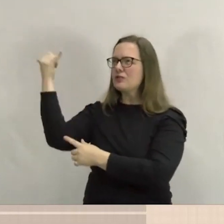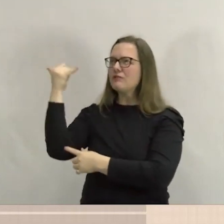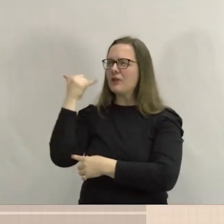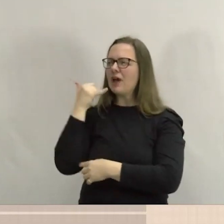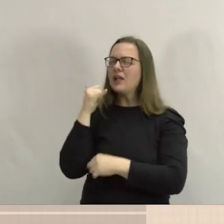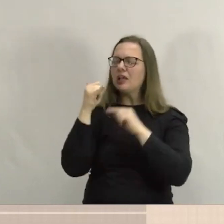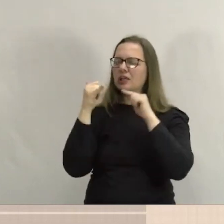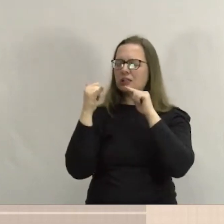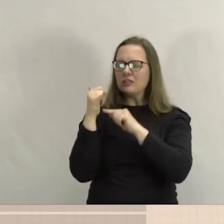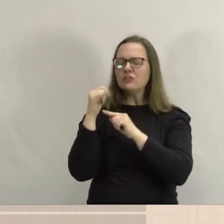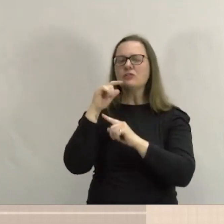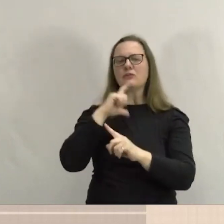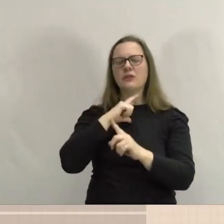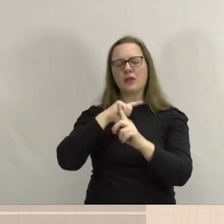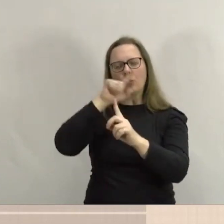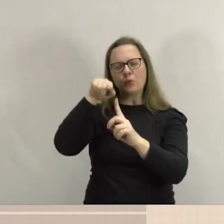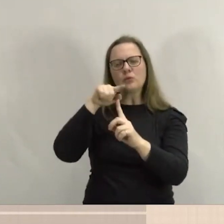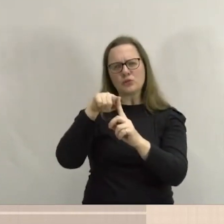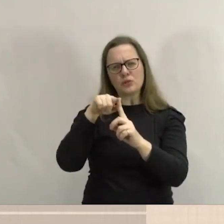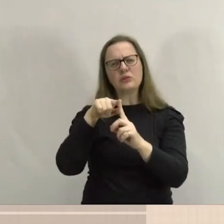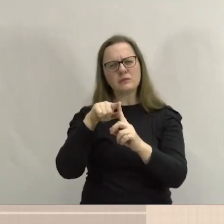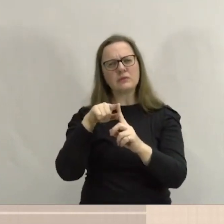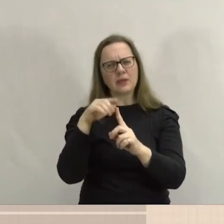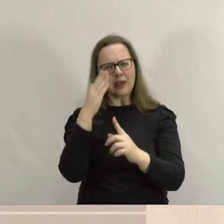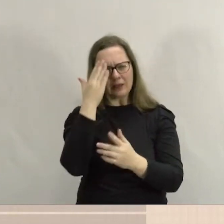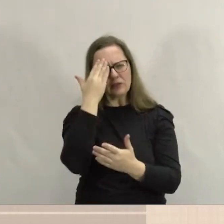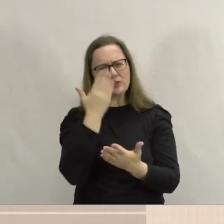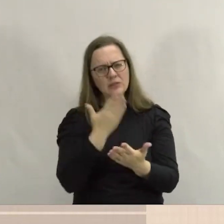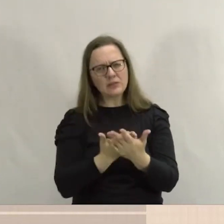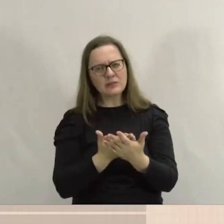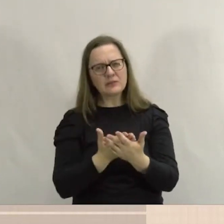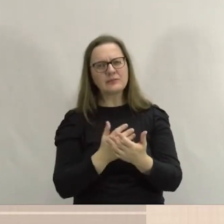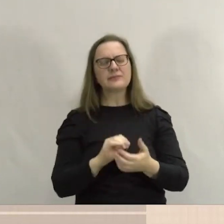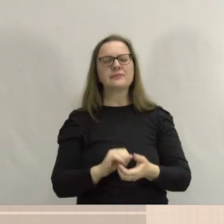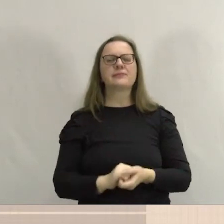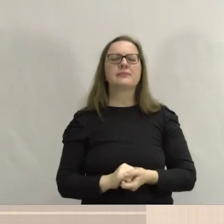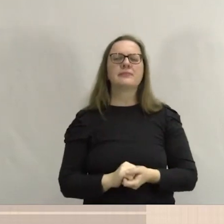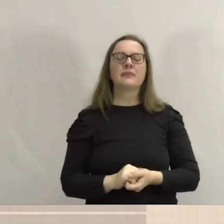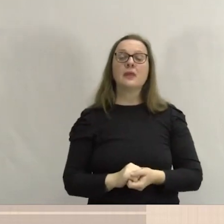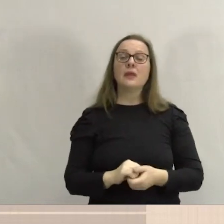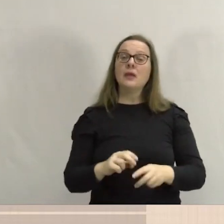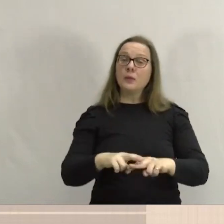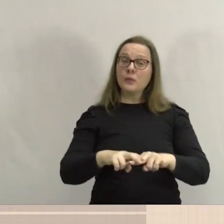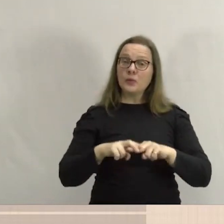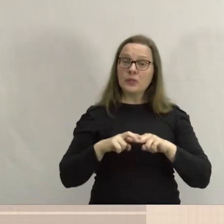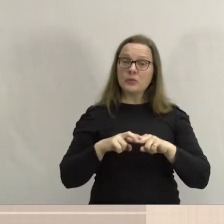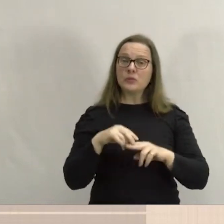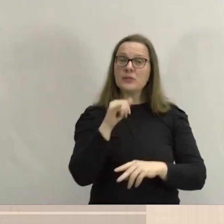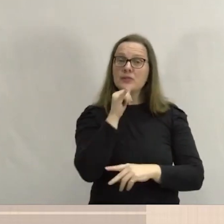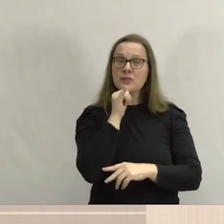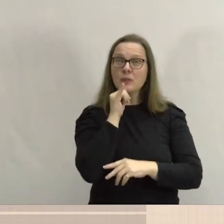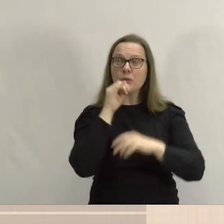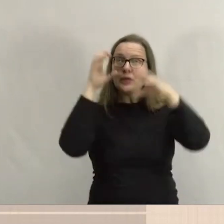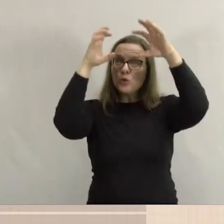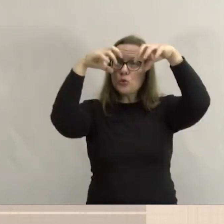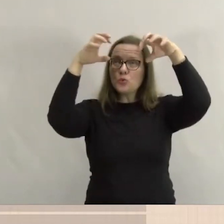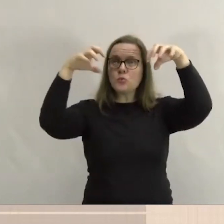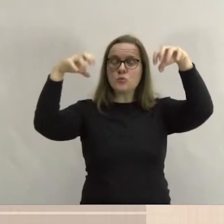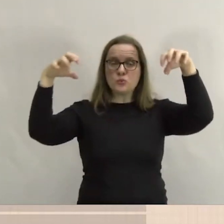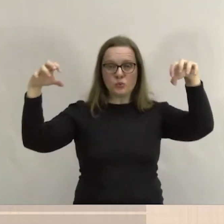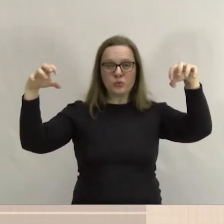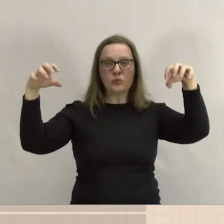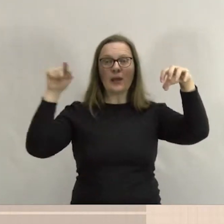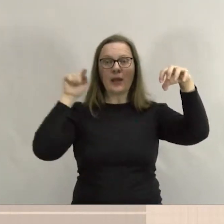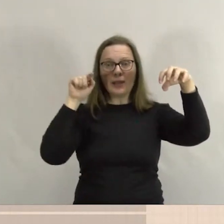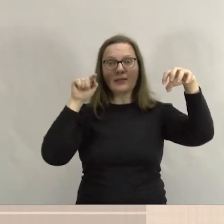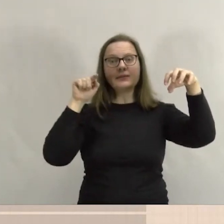E a chuva que Ele manda para regar a terra, para fazer brotar, para